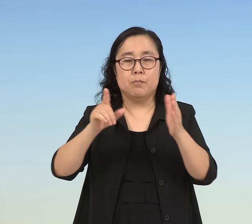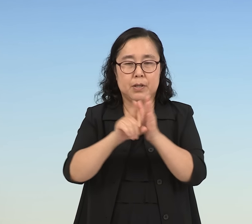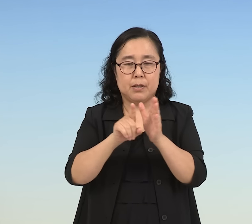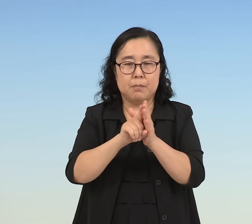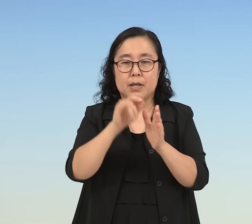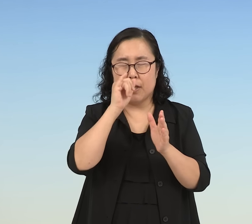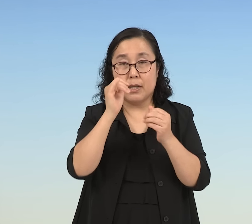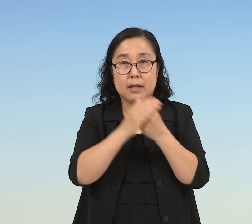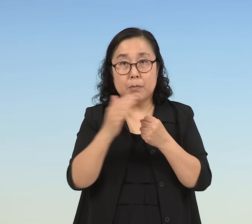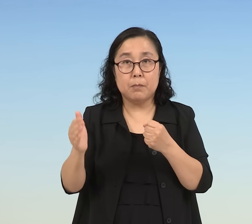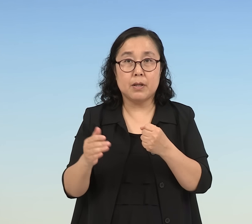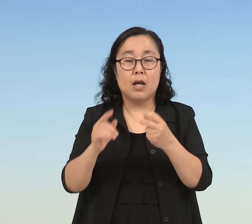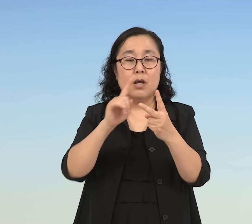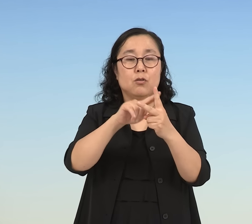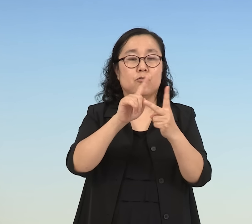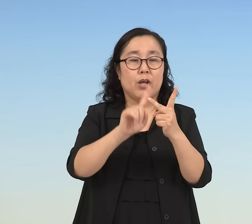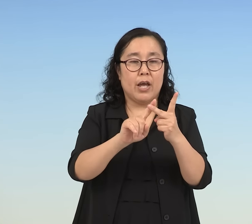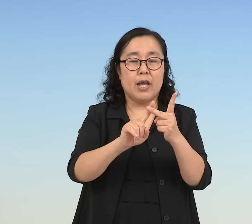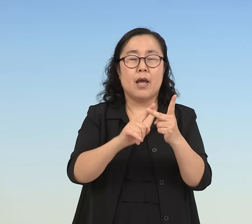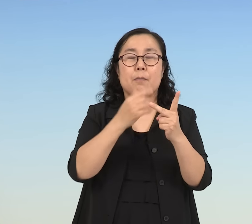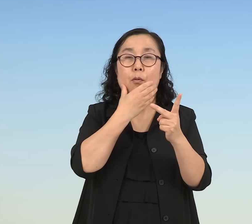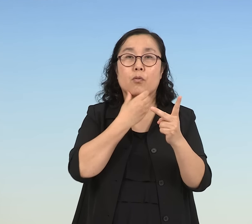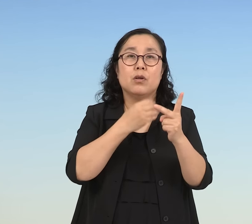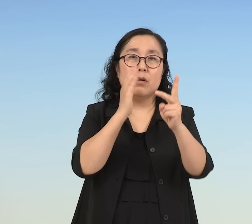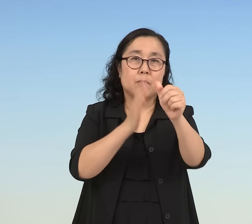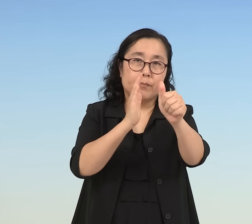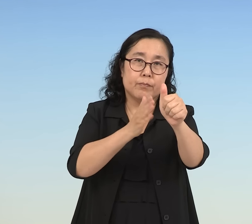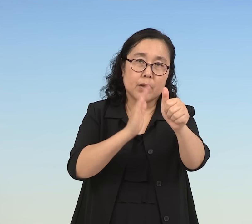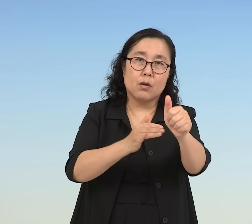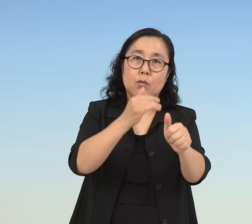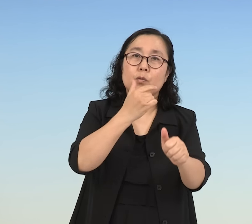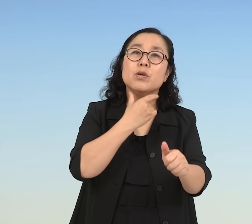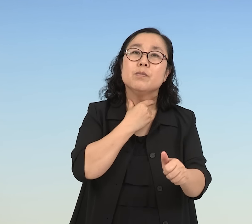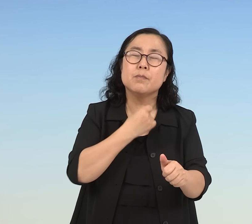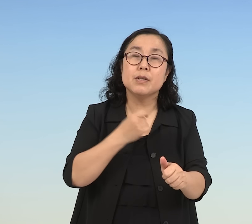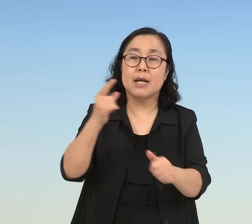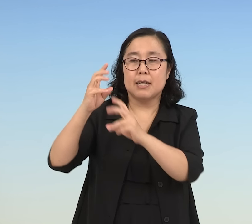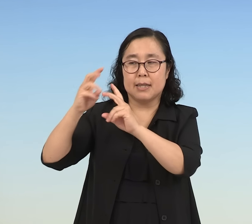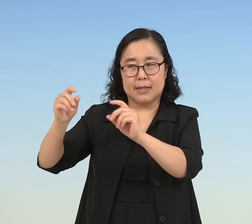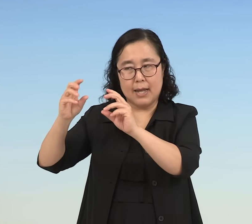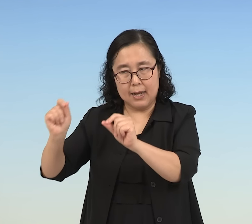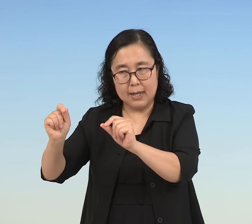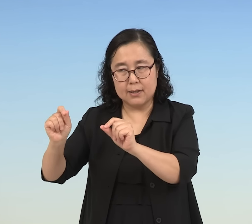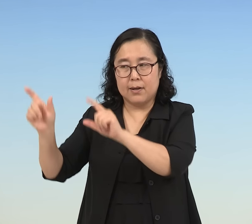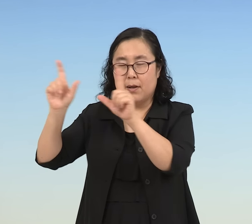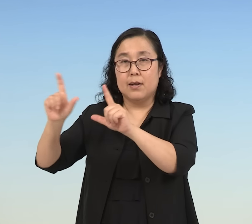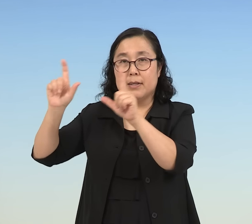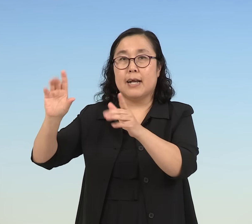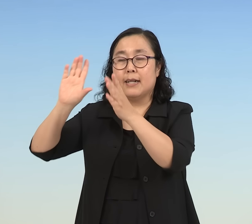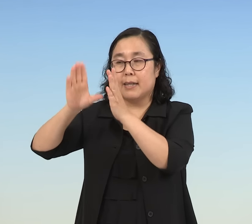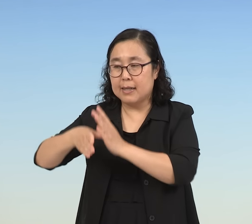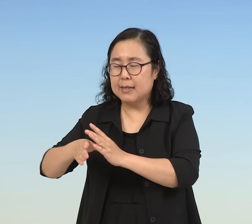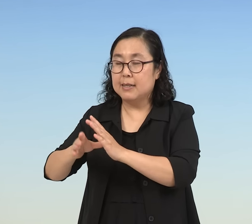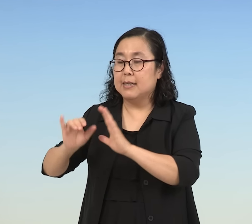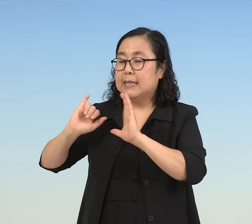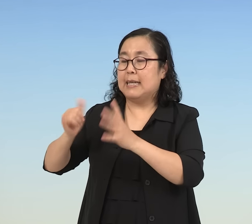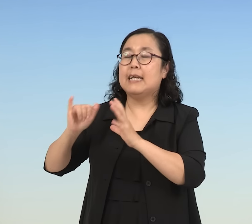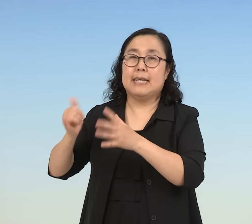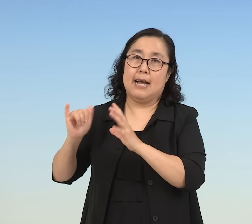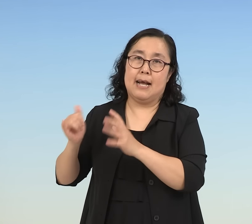저는 오늘 두 갈래 복을 빌어드리고 싶은데요. 우리가 이 땅을 호흡하고 살 때는